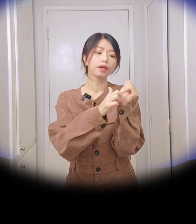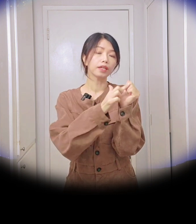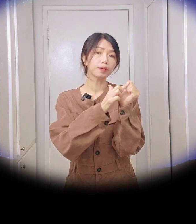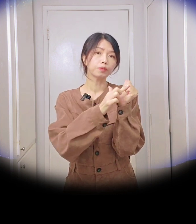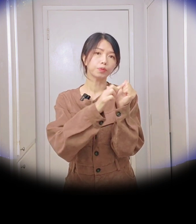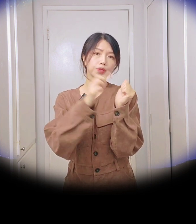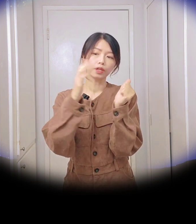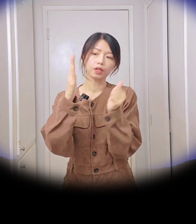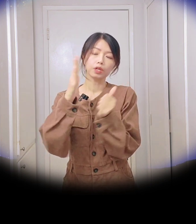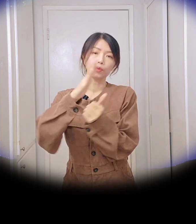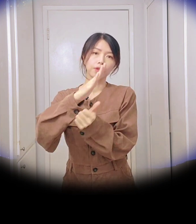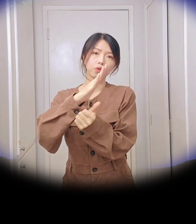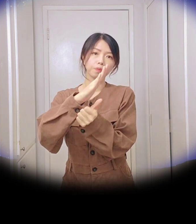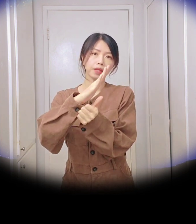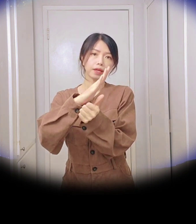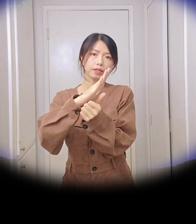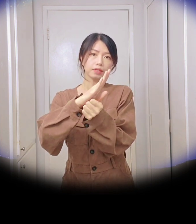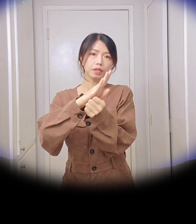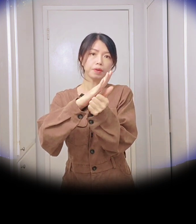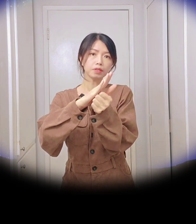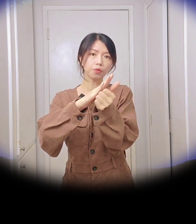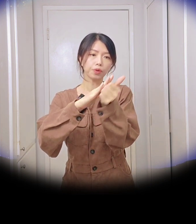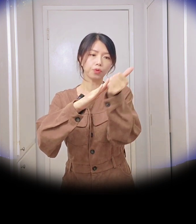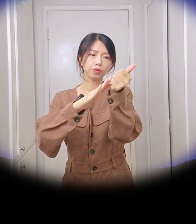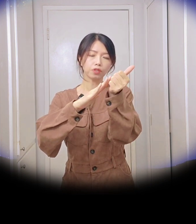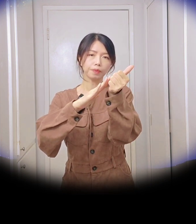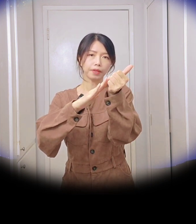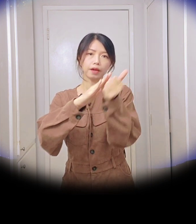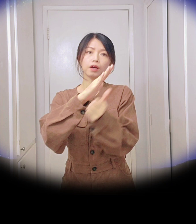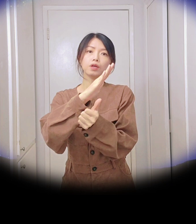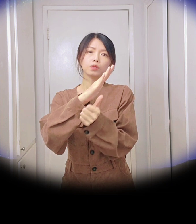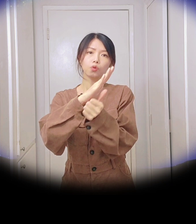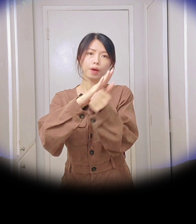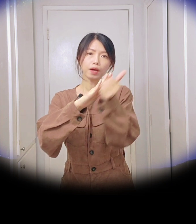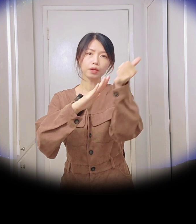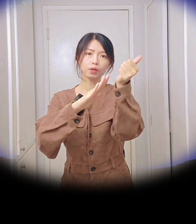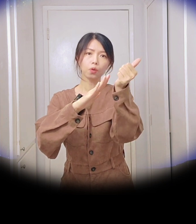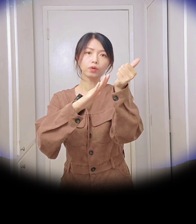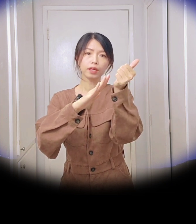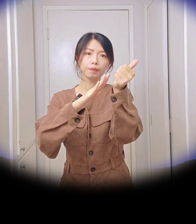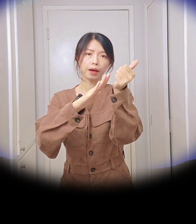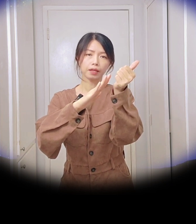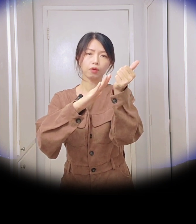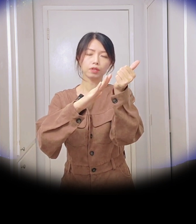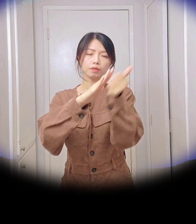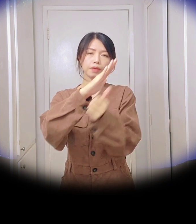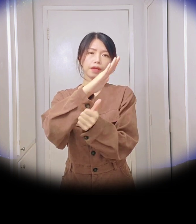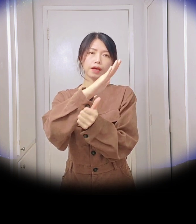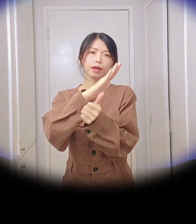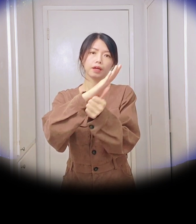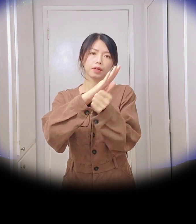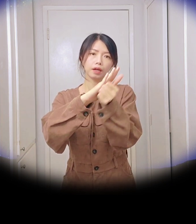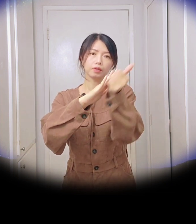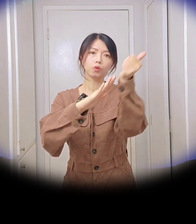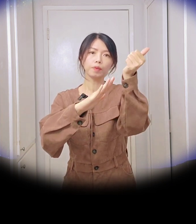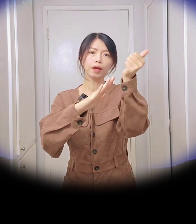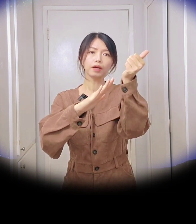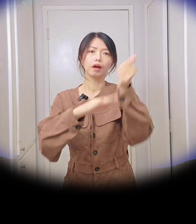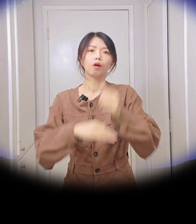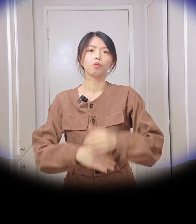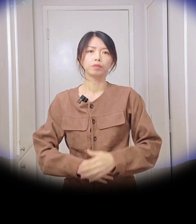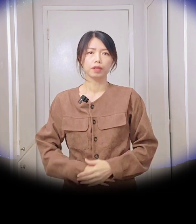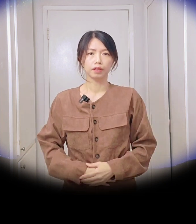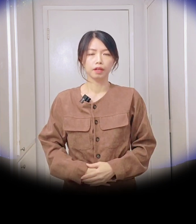피셔서 이 부분을 이 왼손 바닥에 스치면서 위로 올려주시면 돼요. 소망 혹은 희망 이런 뜻입니다.